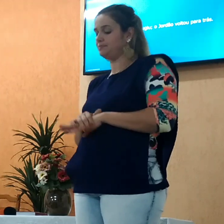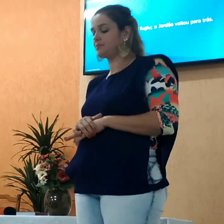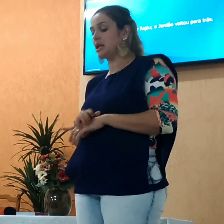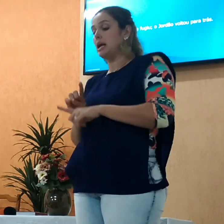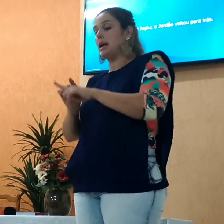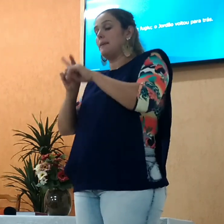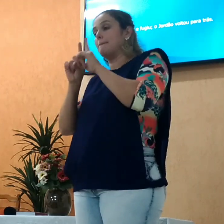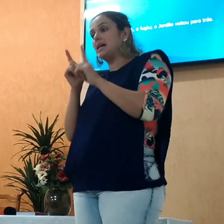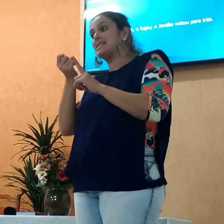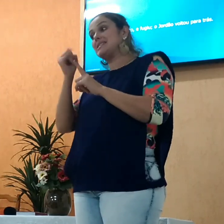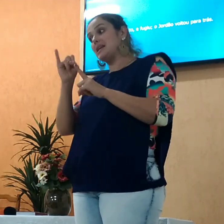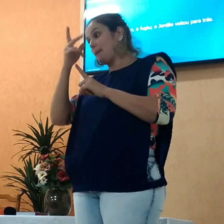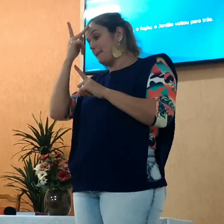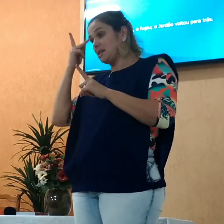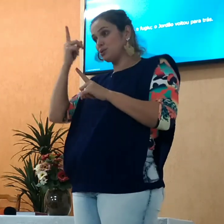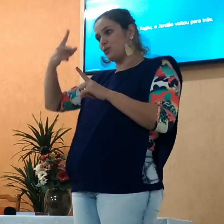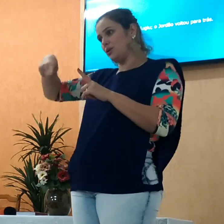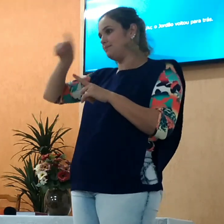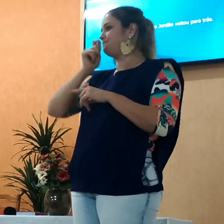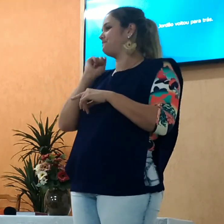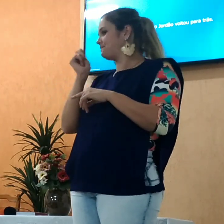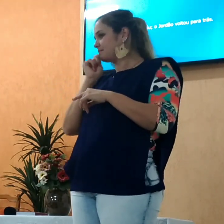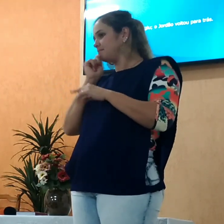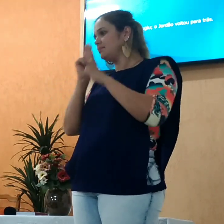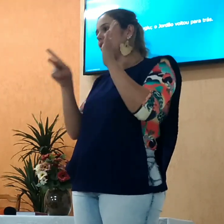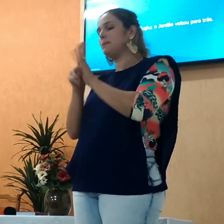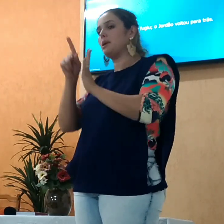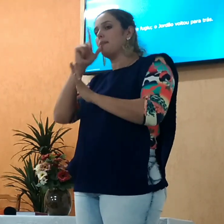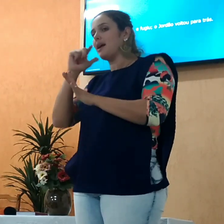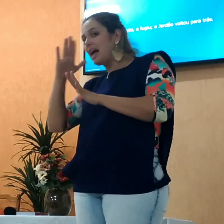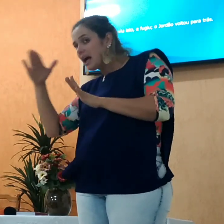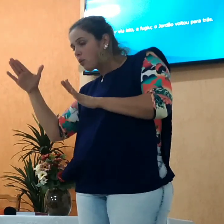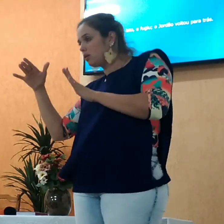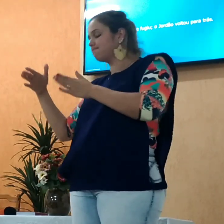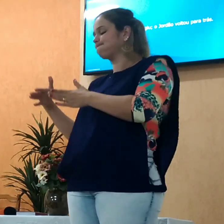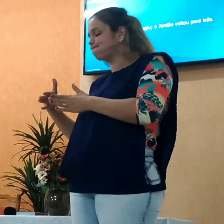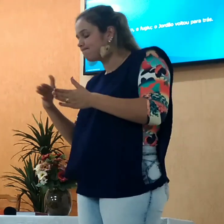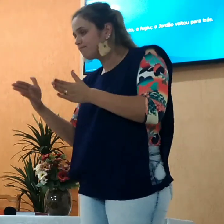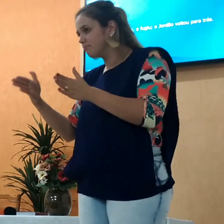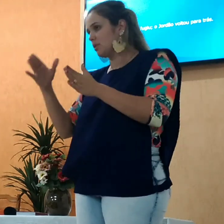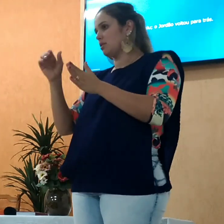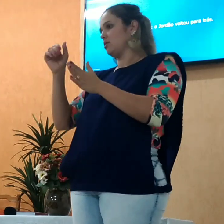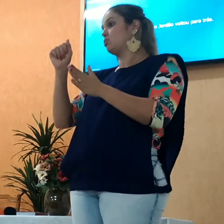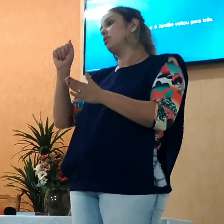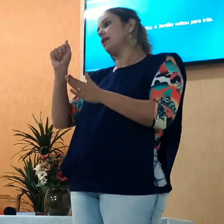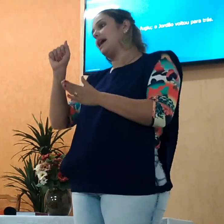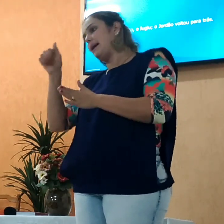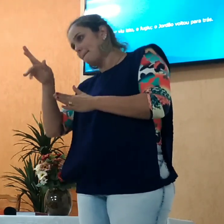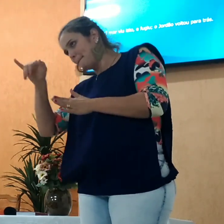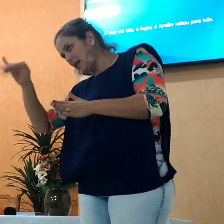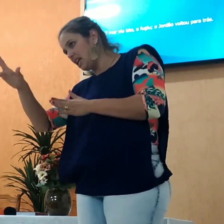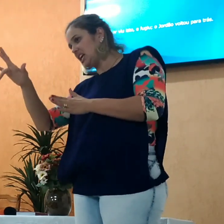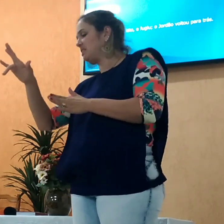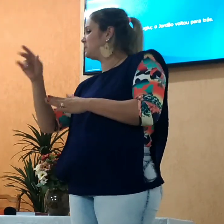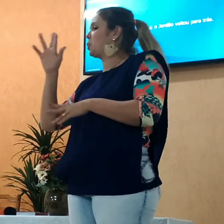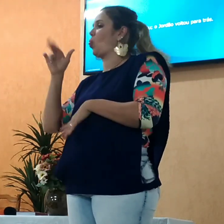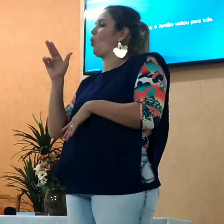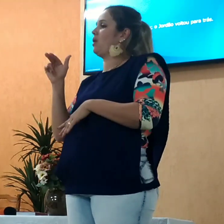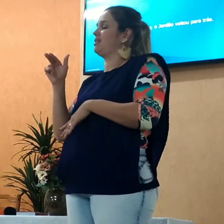não tivesse pisado as águas do Jordão, jamais o Jordão ia voltar atrás. Então